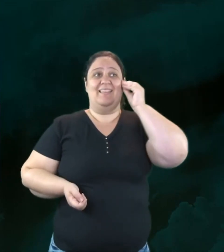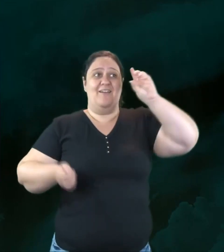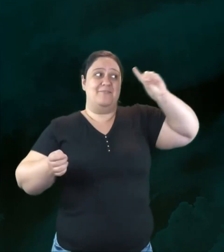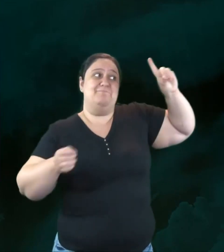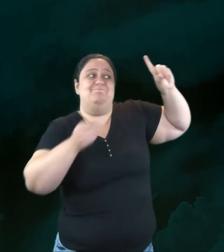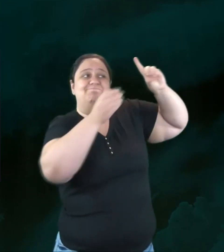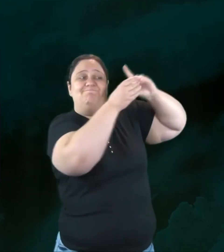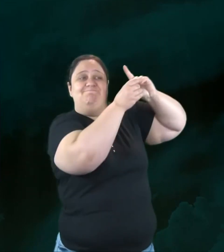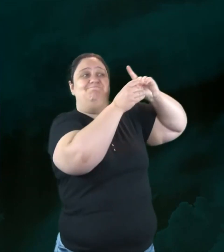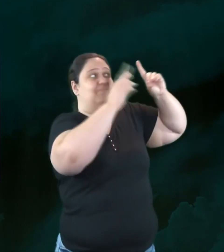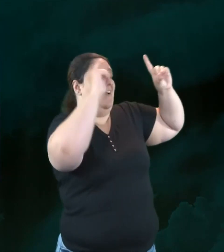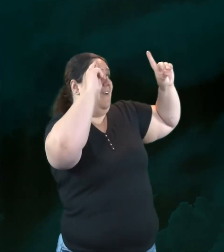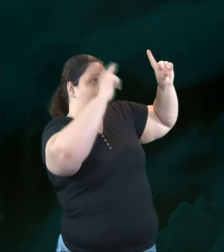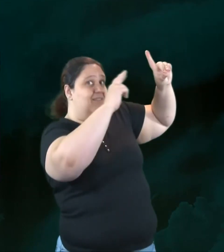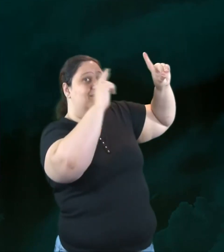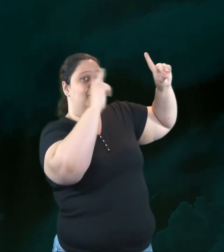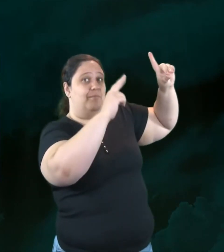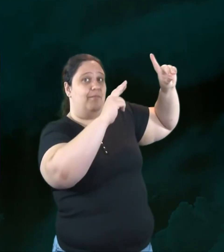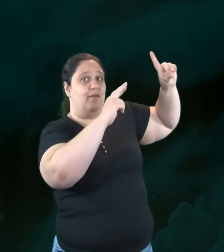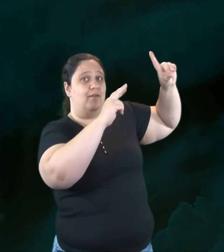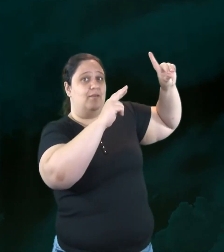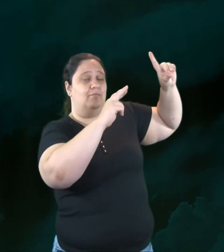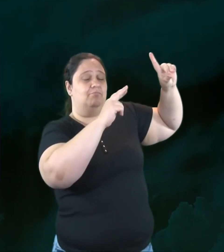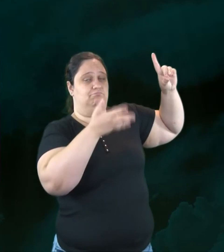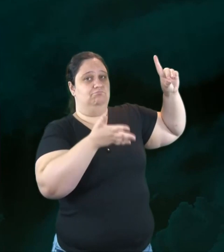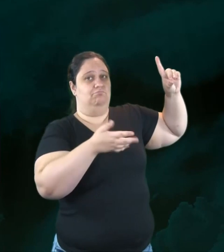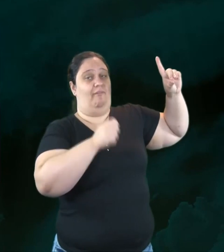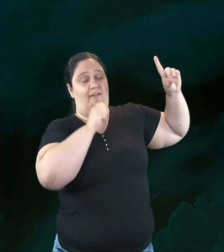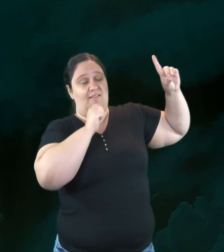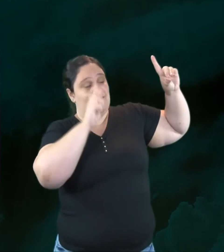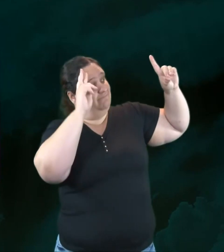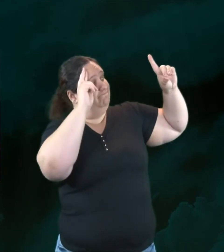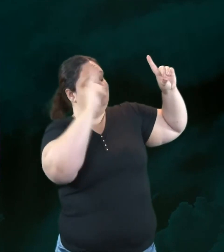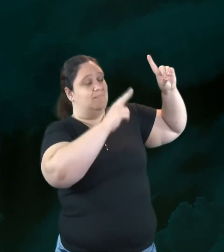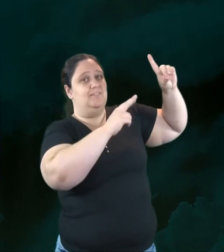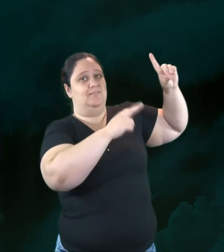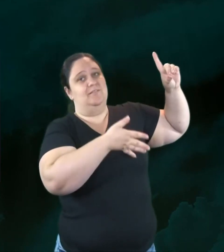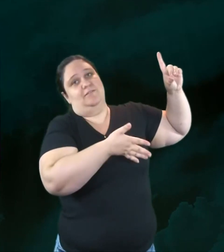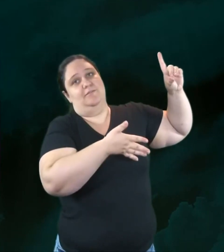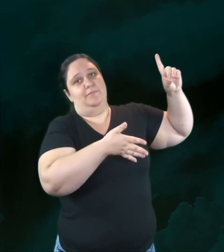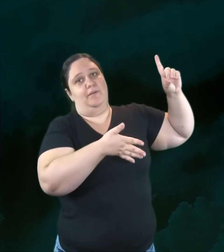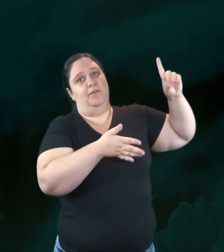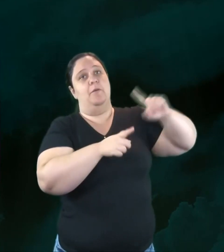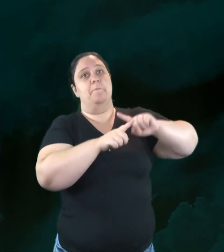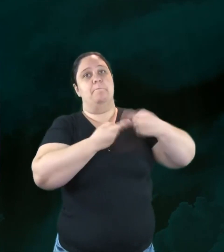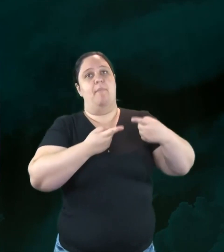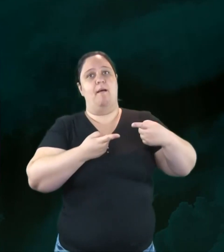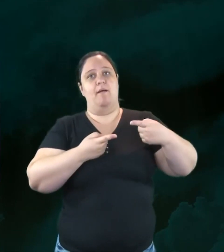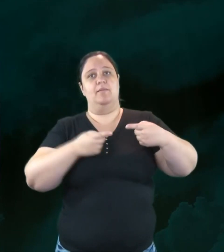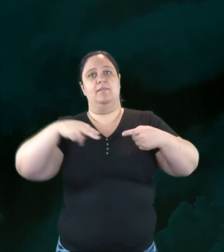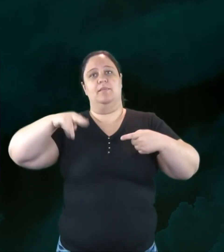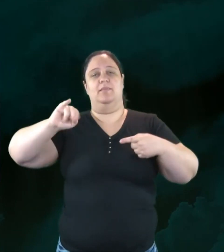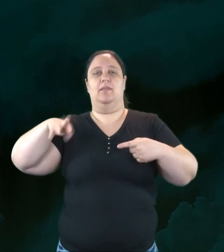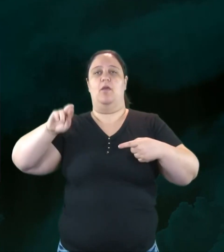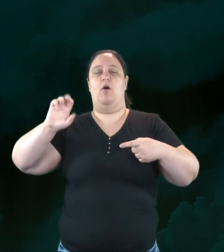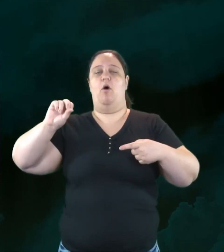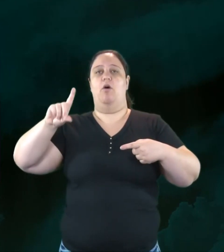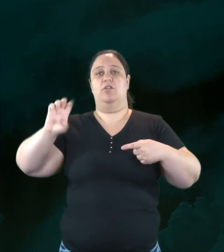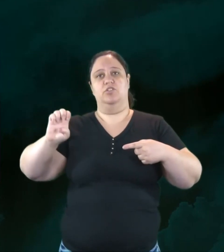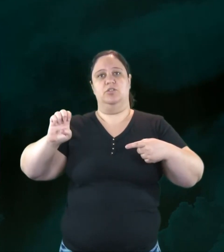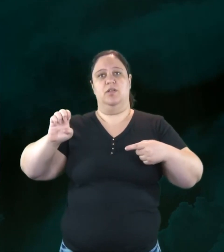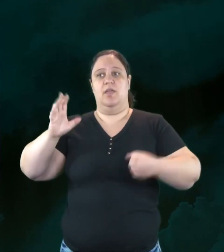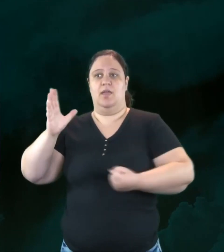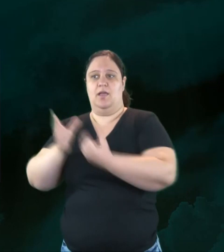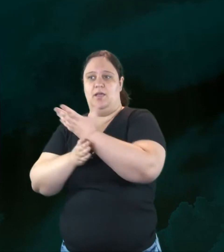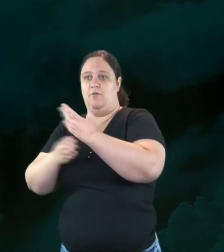ligação, um respeito pelo Deus Criador. Pelo menos essa ligação ainda permanecia,